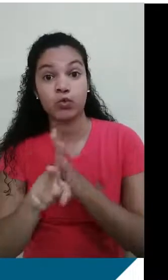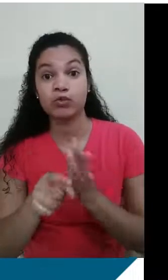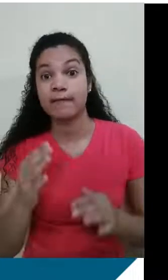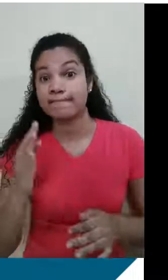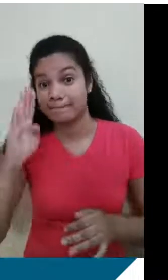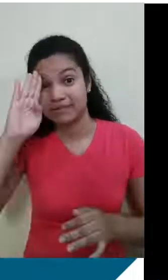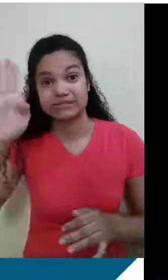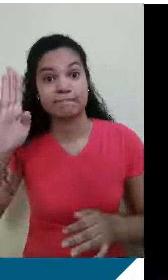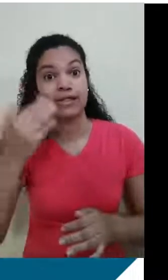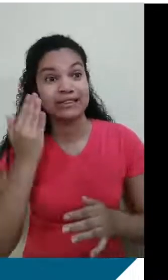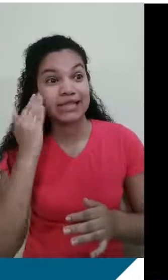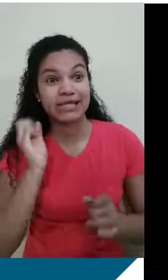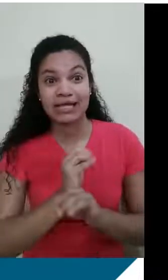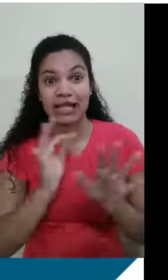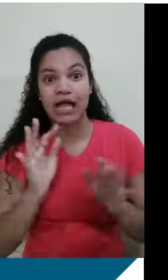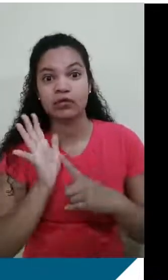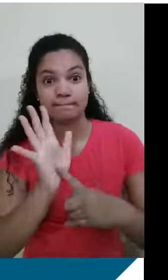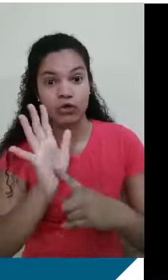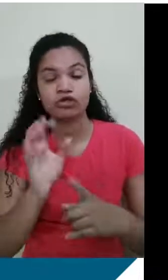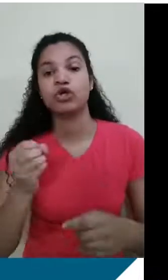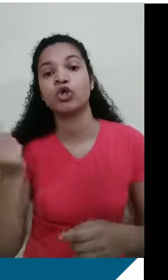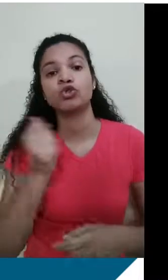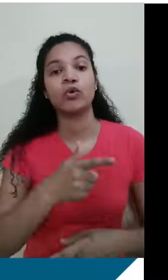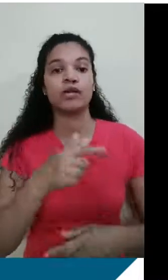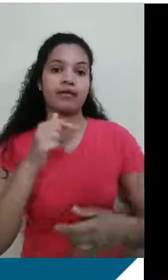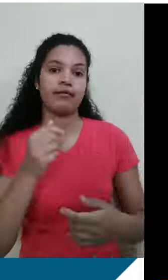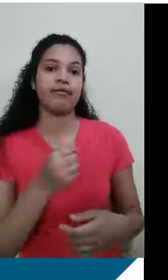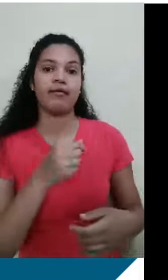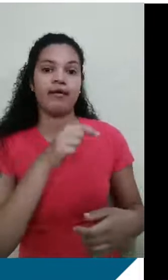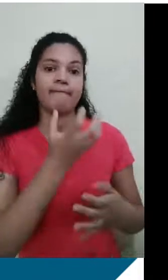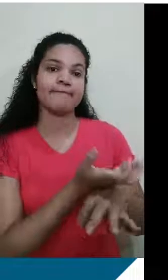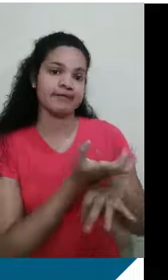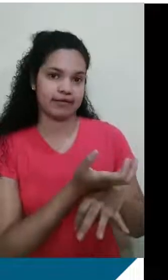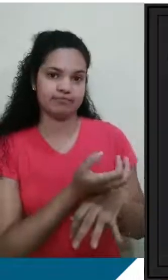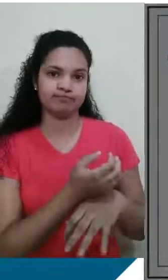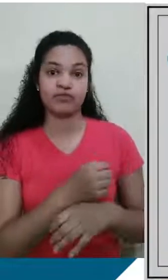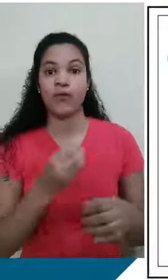interpretação. Obrigado pela atenção de todos e até a próxima.